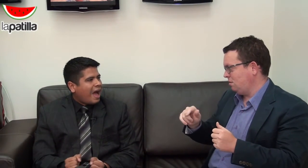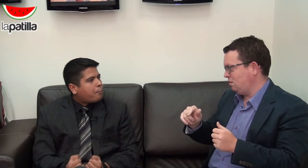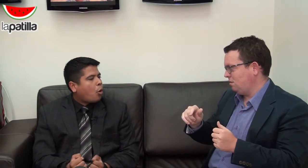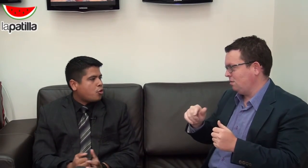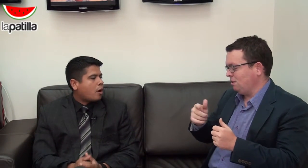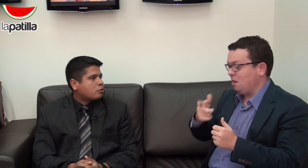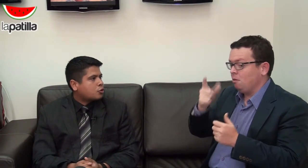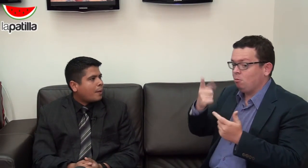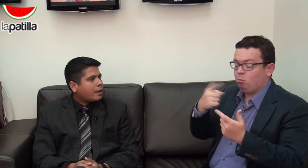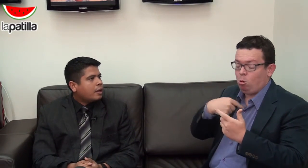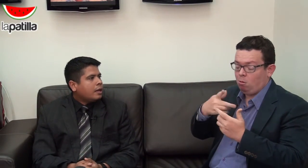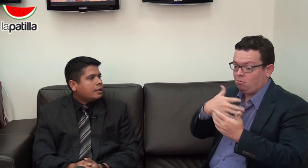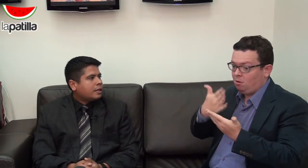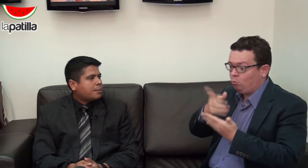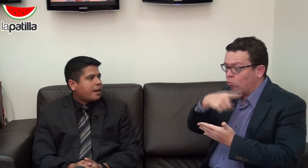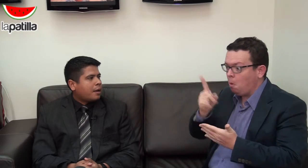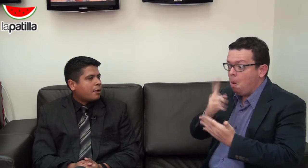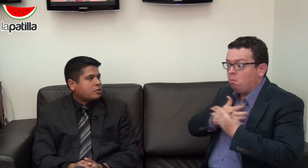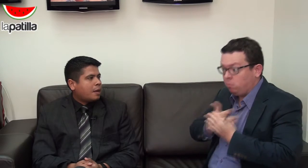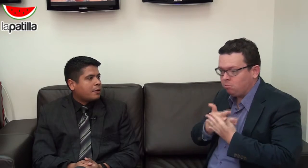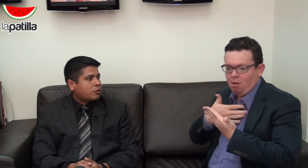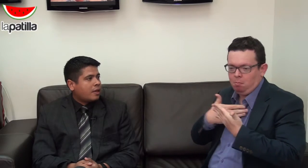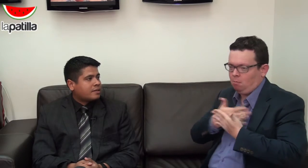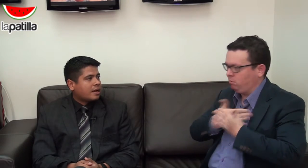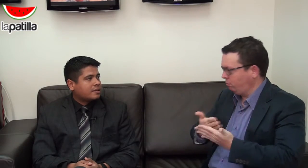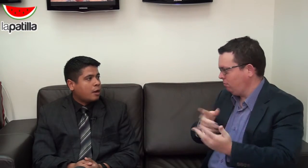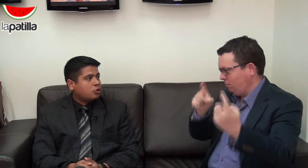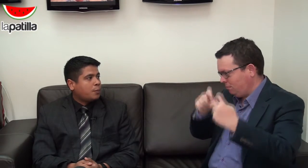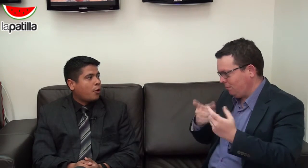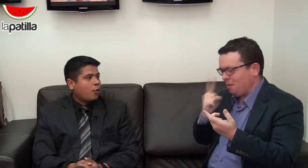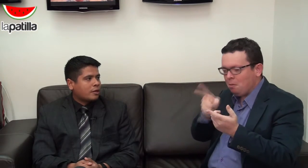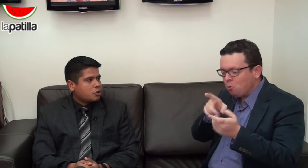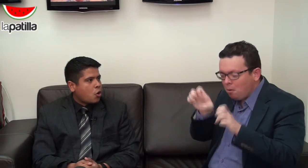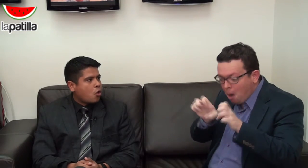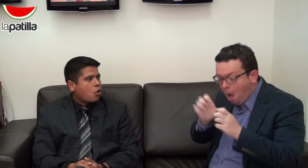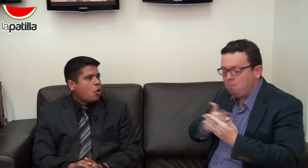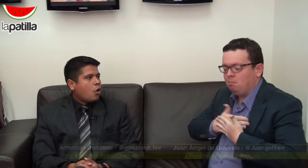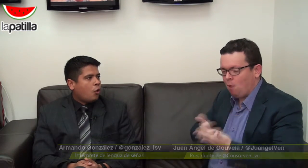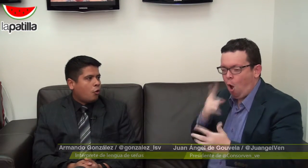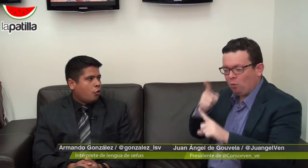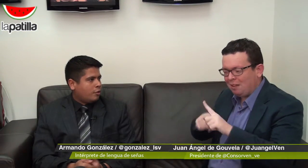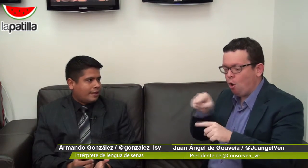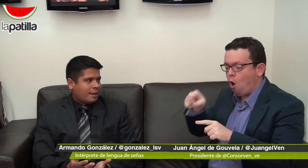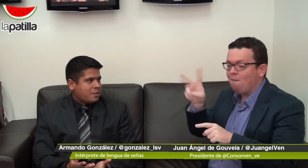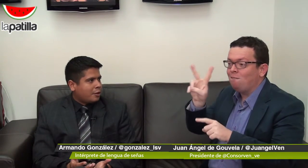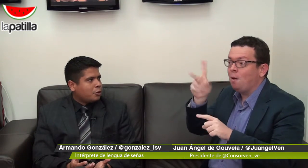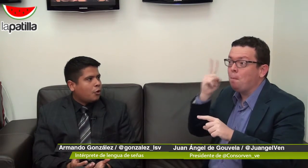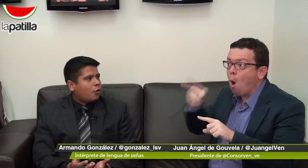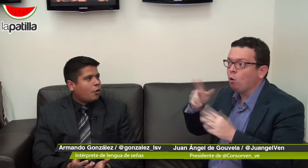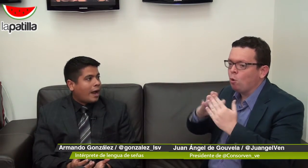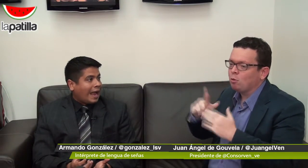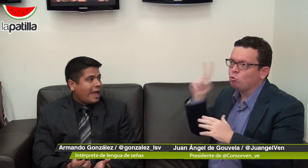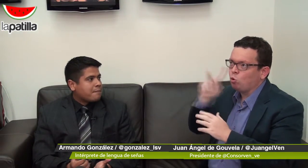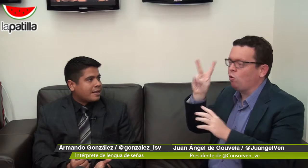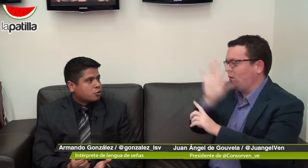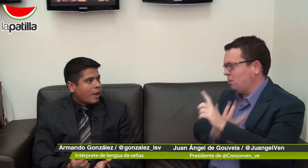apoyo a Consorven. De esta manera, bueno, si las personas desean hacer algún tipo de donación o están viendo acá en Venezuela